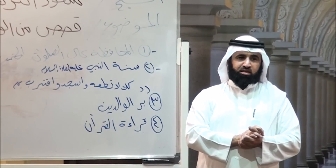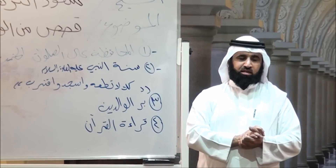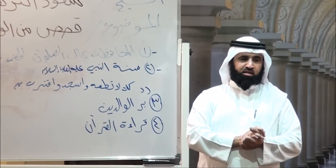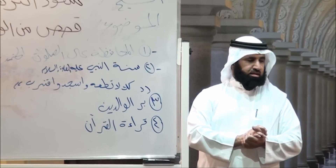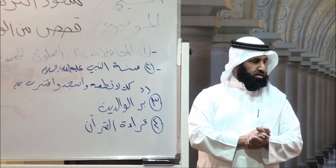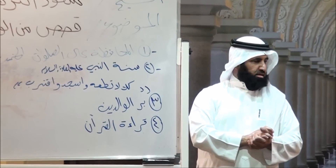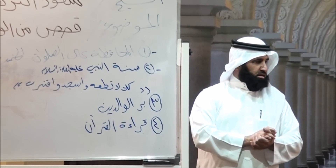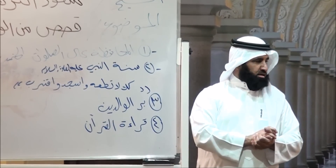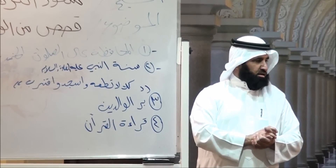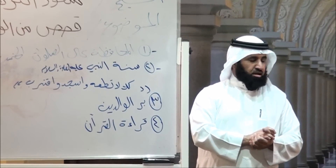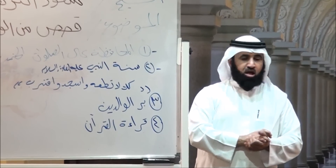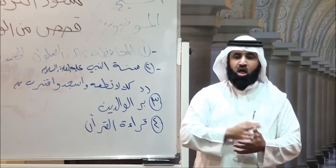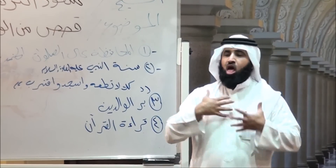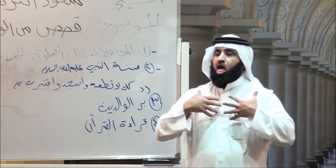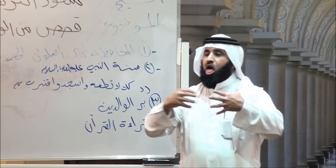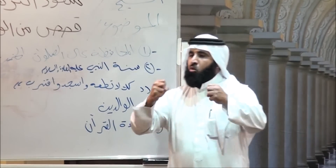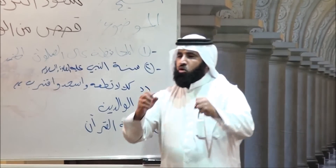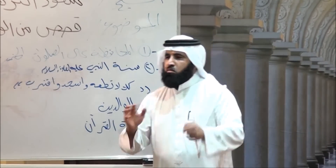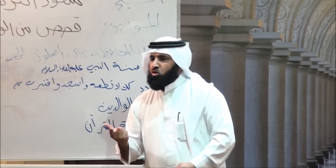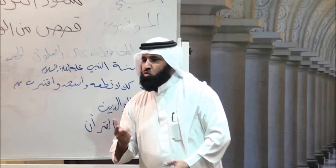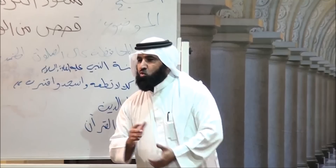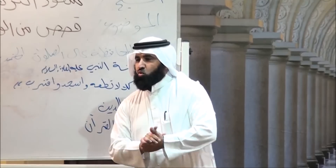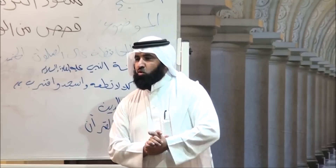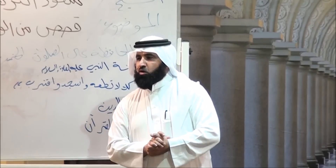فالإنسان أقوى.